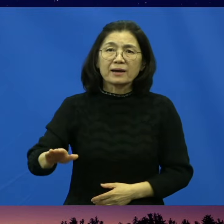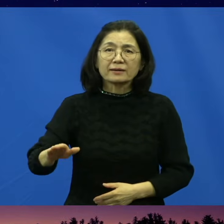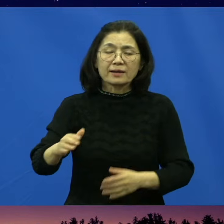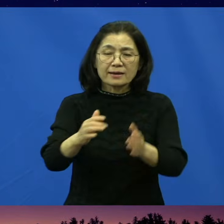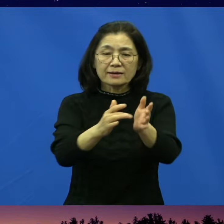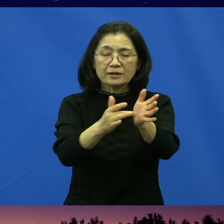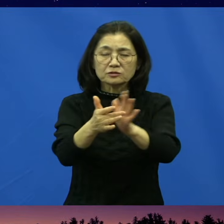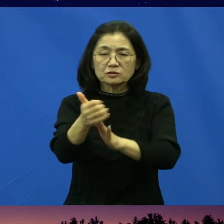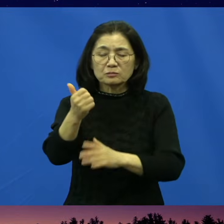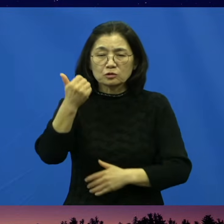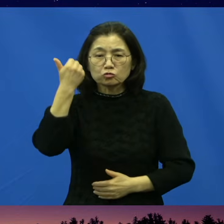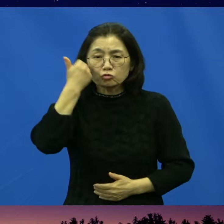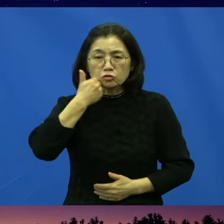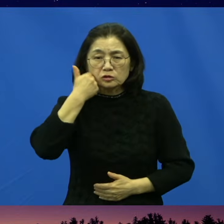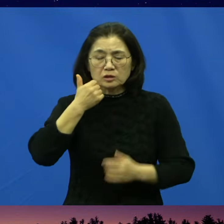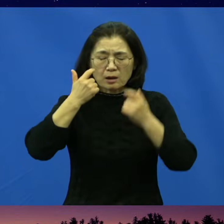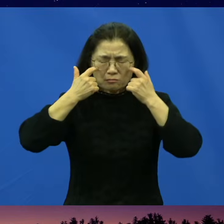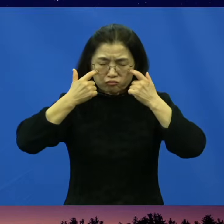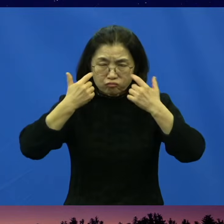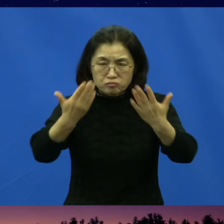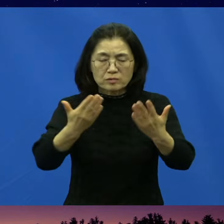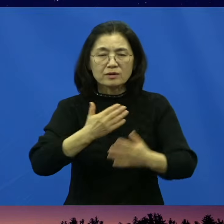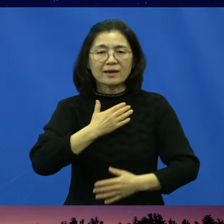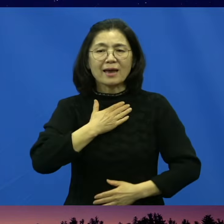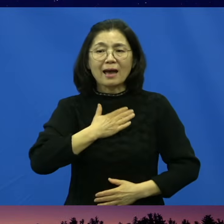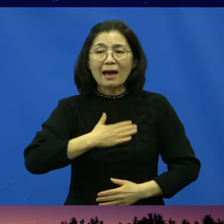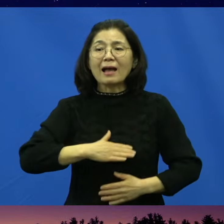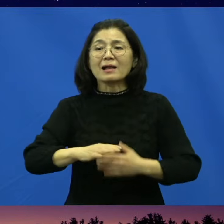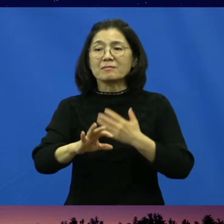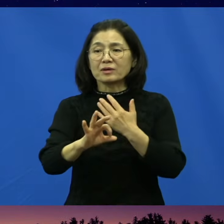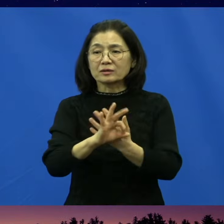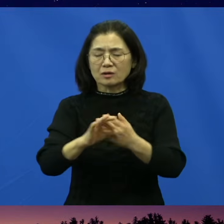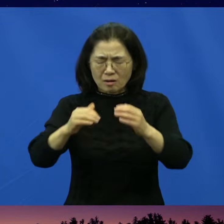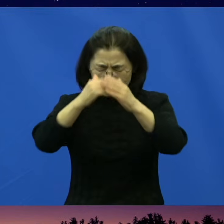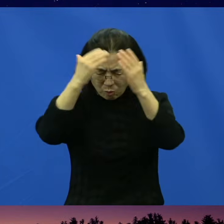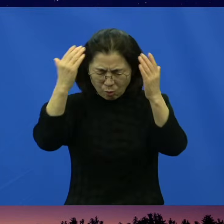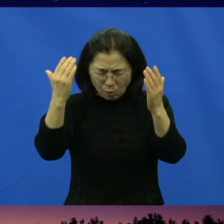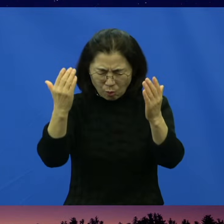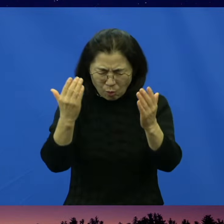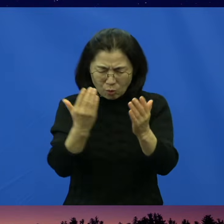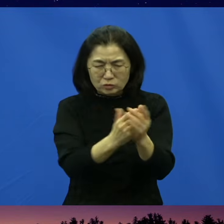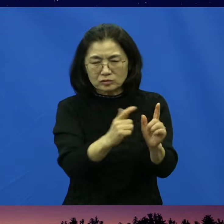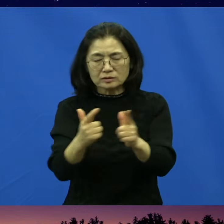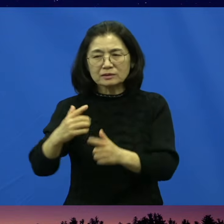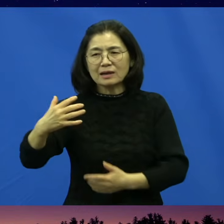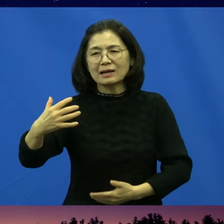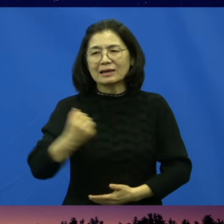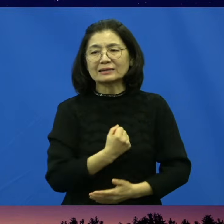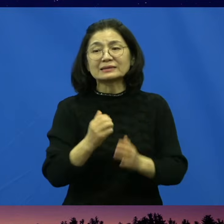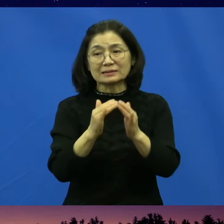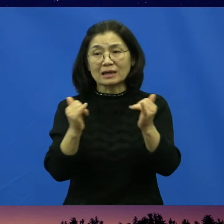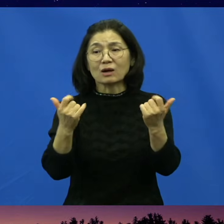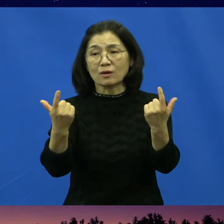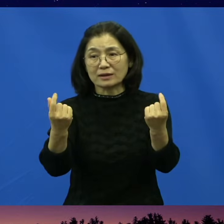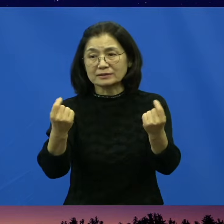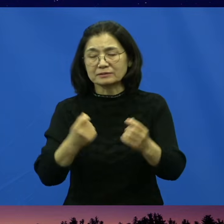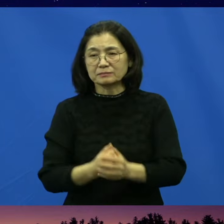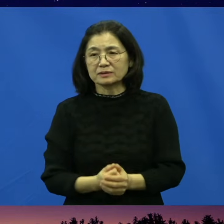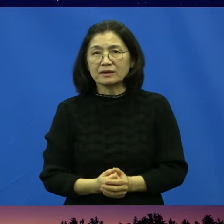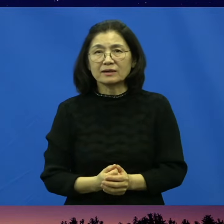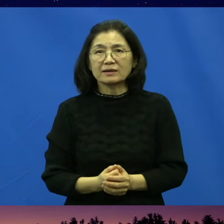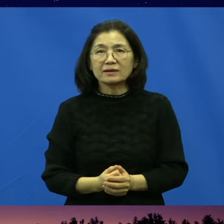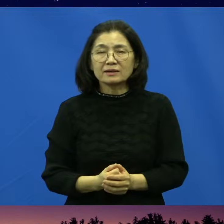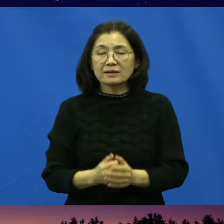예수님이 누구이신지를 알면 그것은 모든 것을 가진 사람인 줄로 믿습니다. 여러분, 예수가